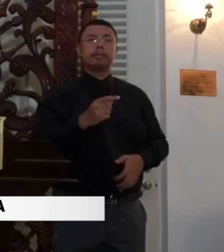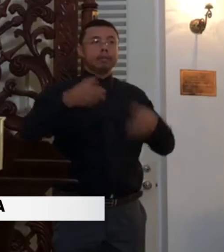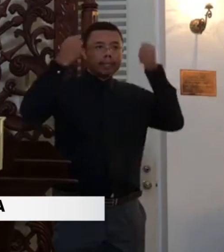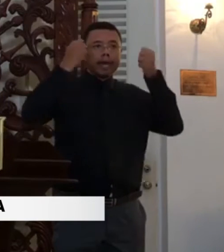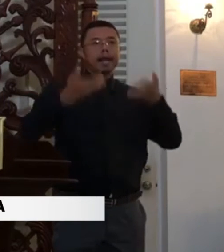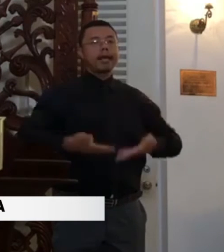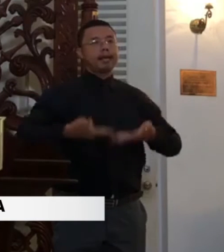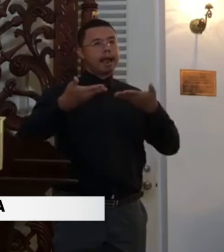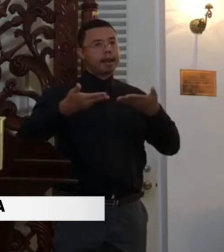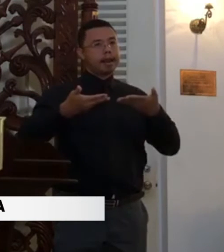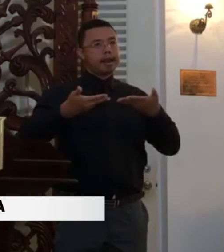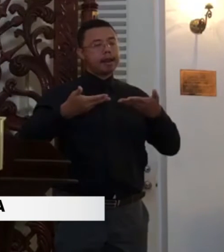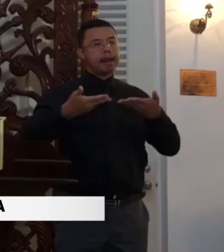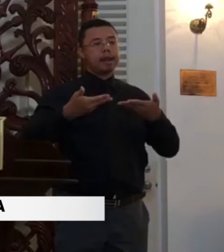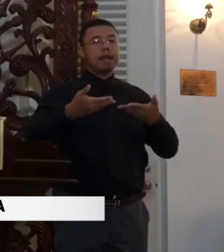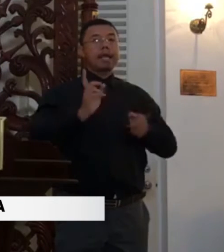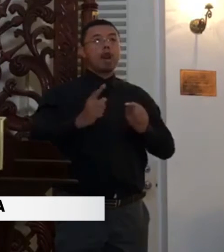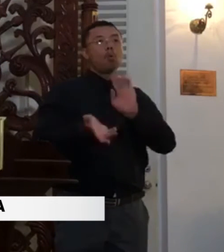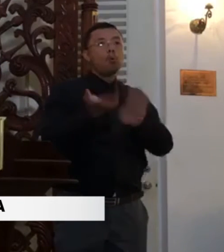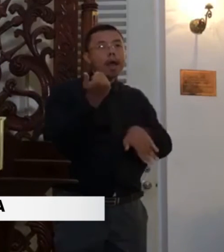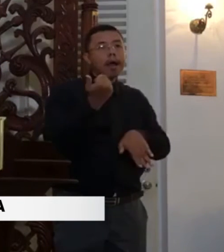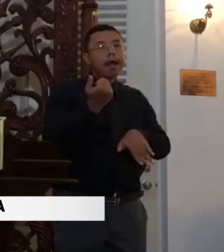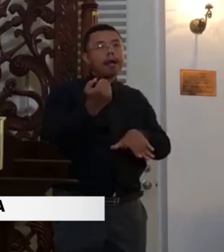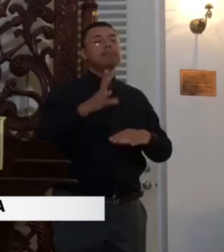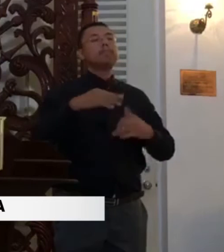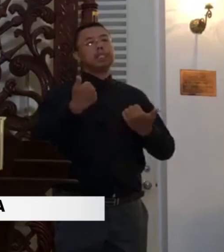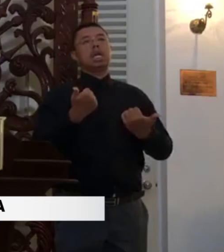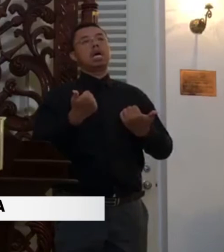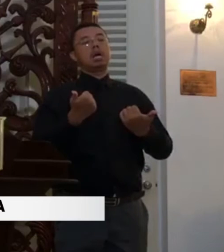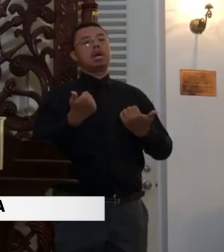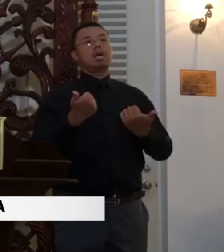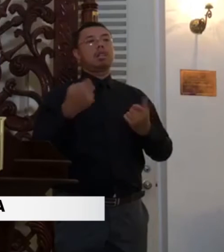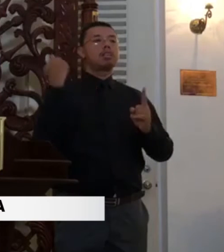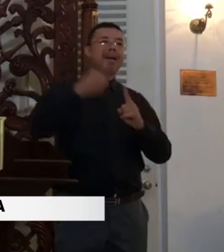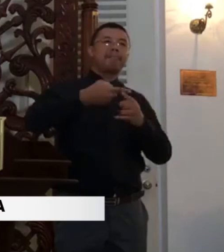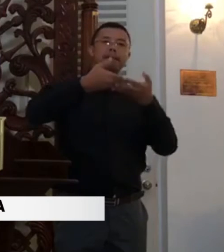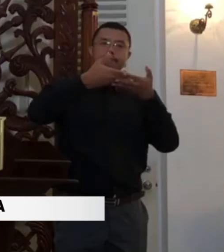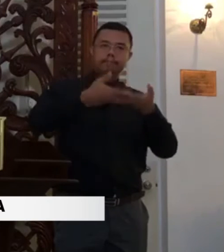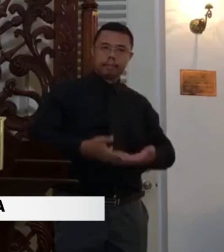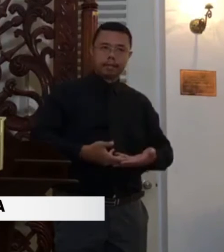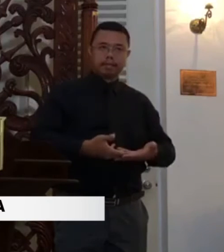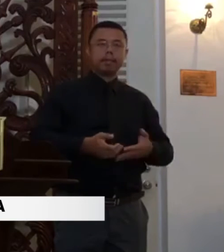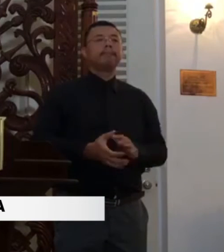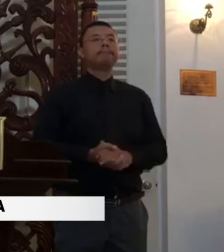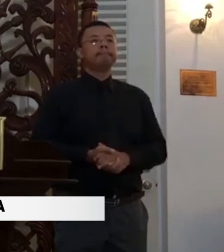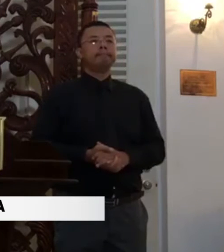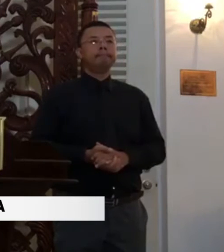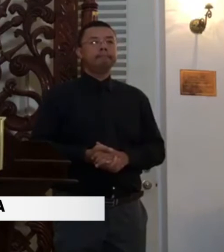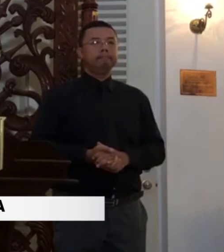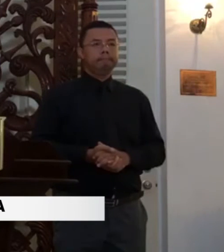pidana ringan, dan bila berulang bisa menjadi lebih berat.